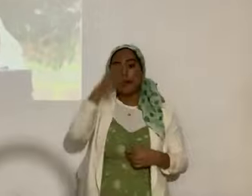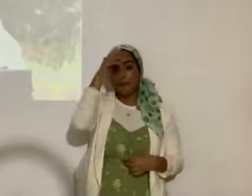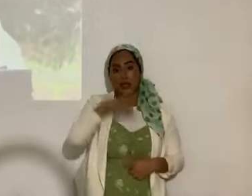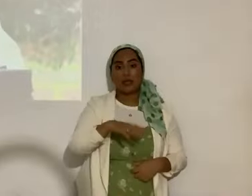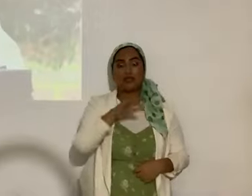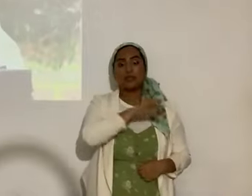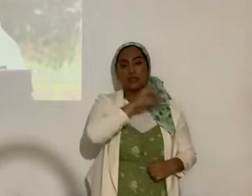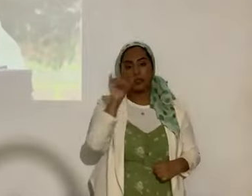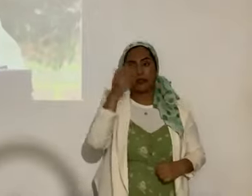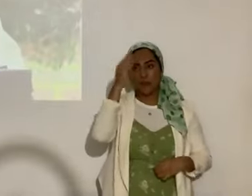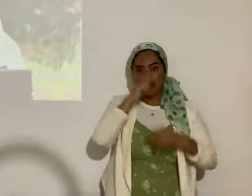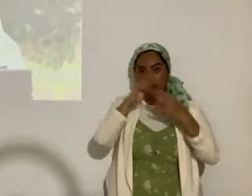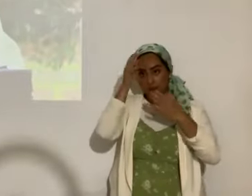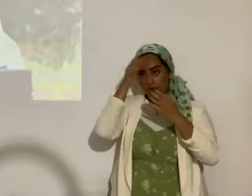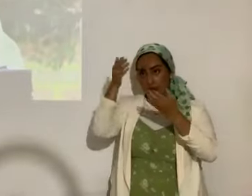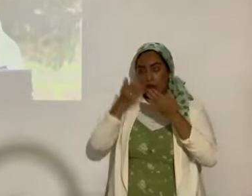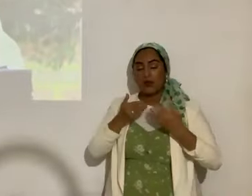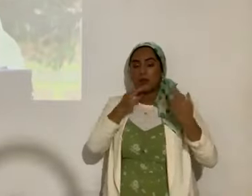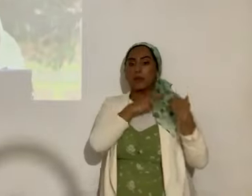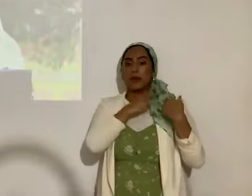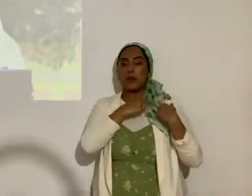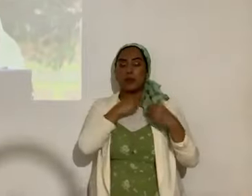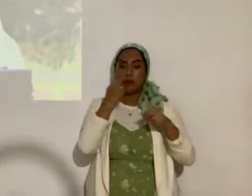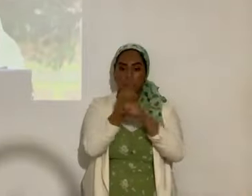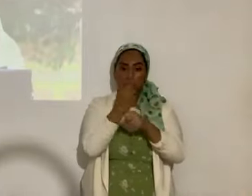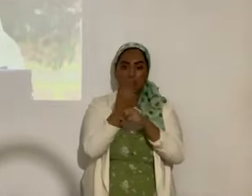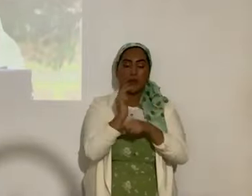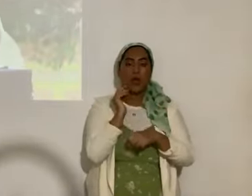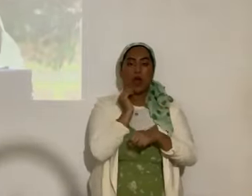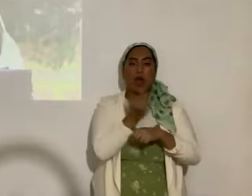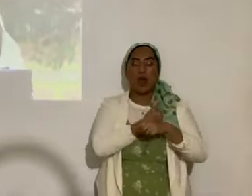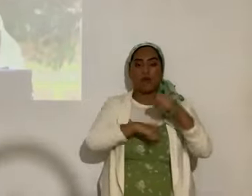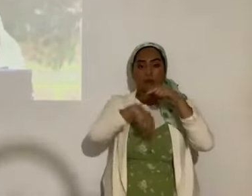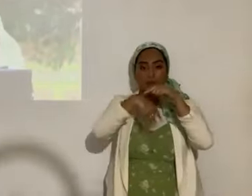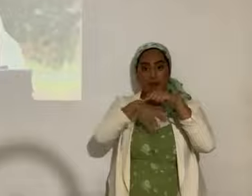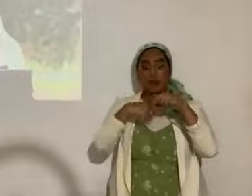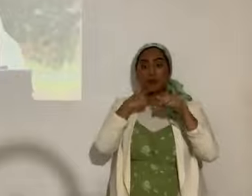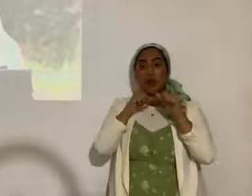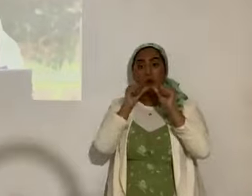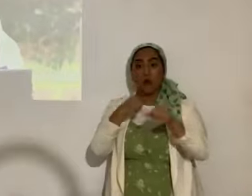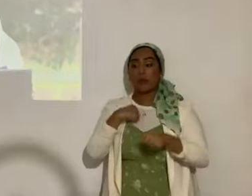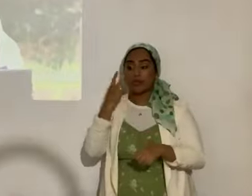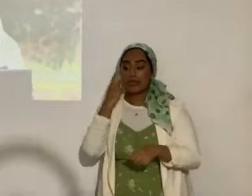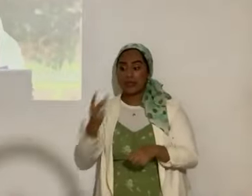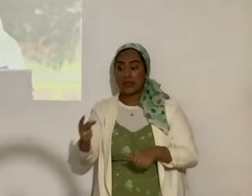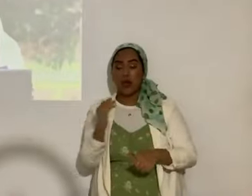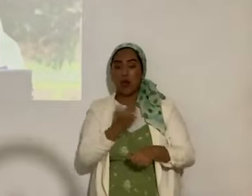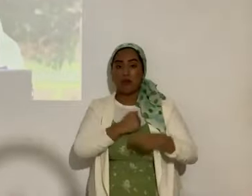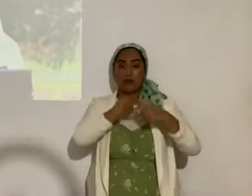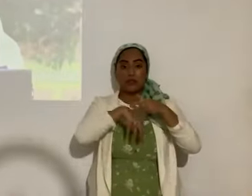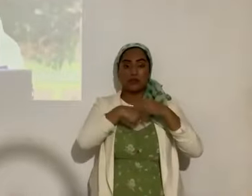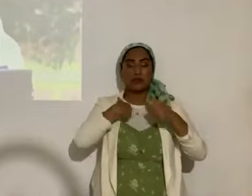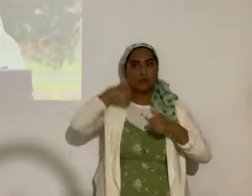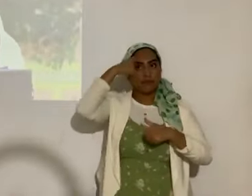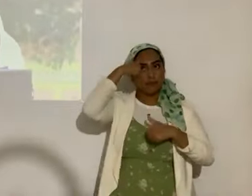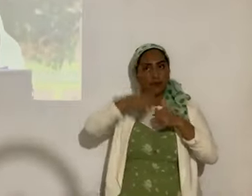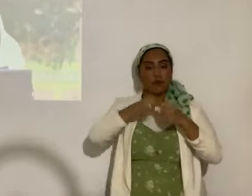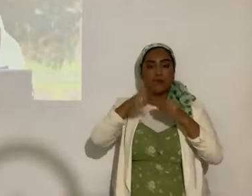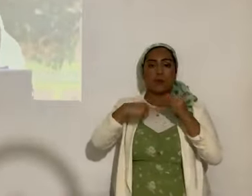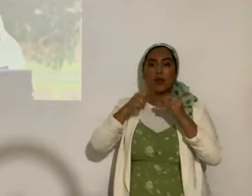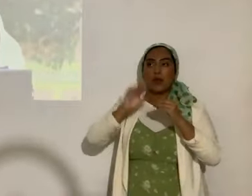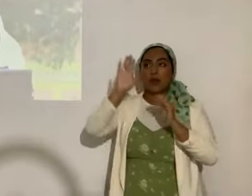varones también el Eterno nos ha dado la orden de que usemos los Sí sí y dice que cada vez que veamos los acordemos de